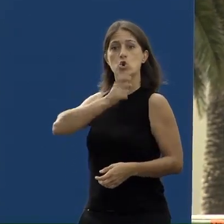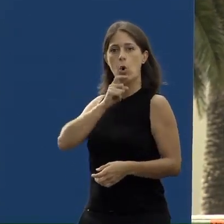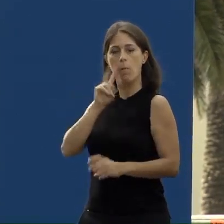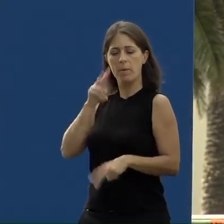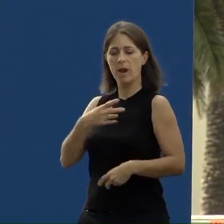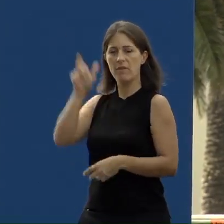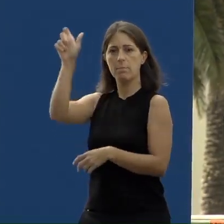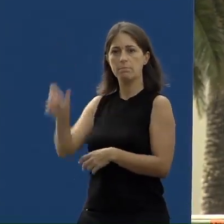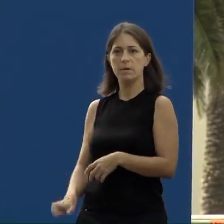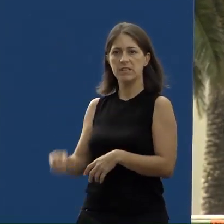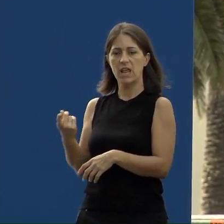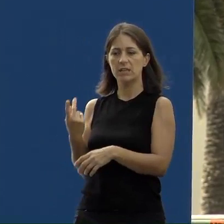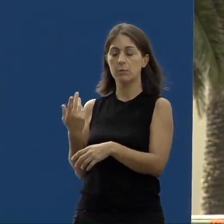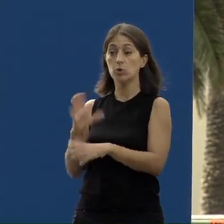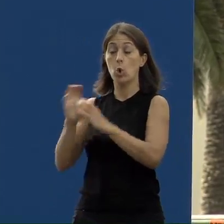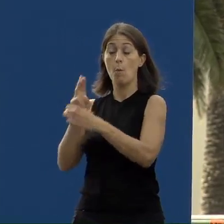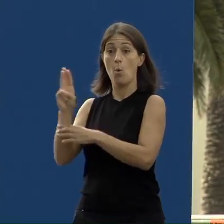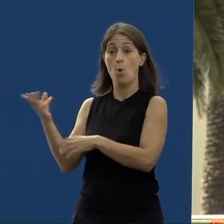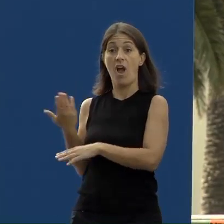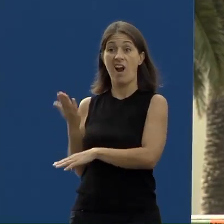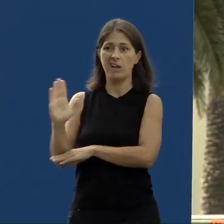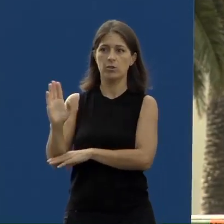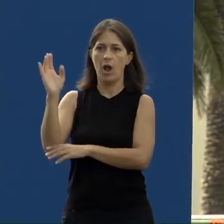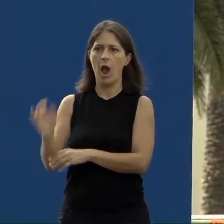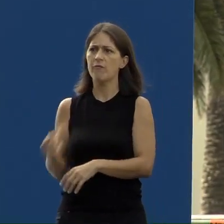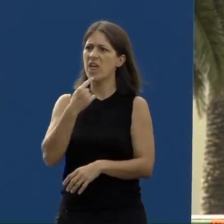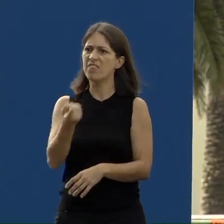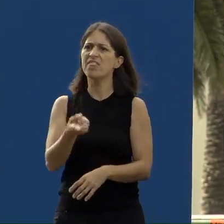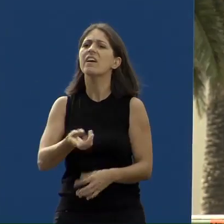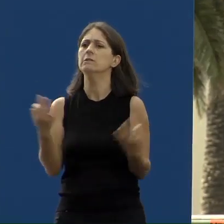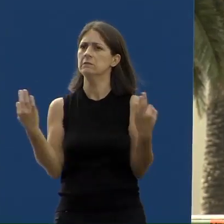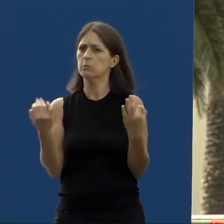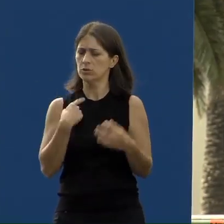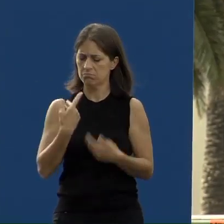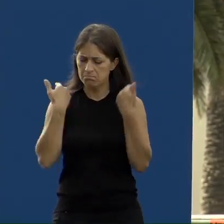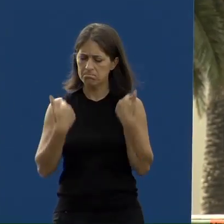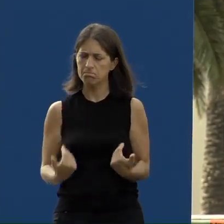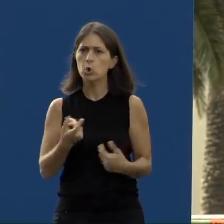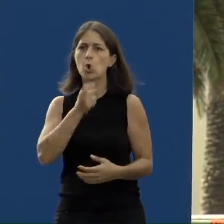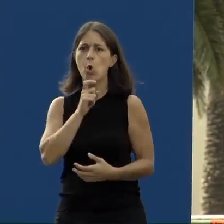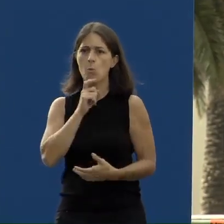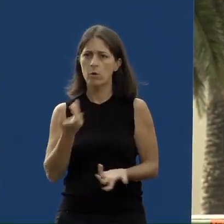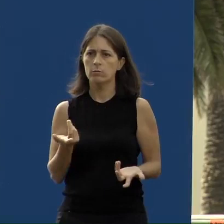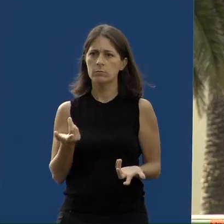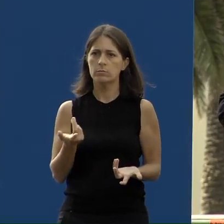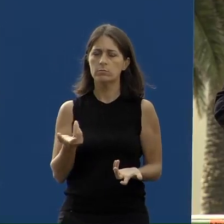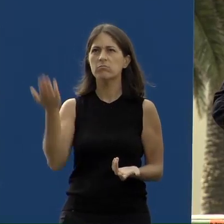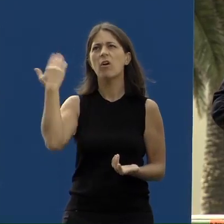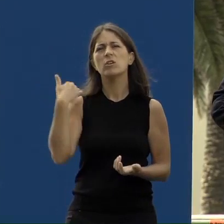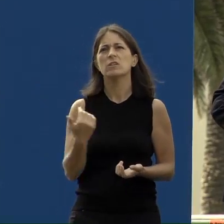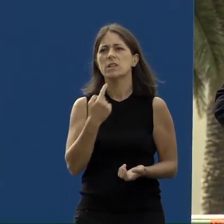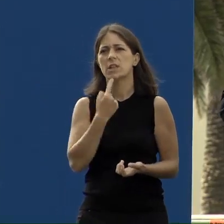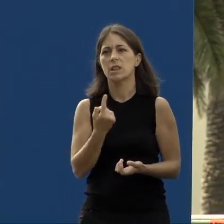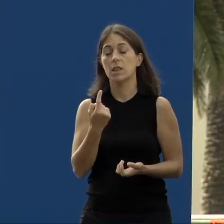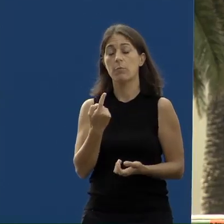O candidato á presidencia da Xunta polo Partido Popular que se retrate e que se pronuncie. Onde decía